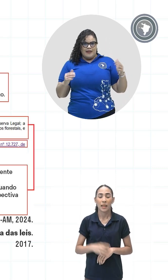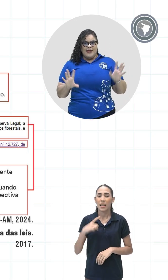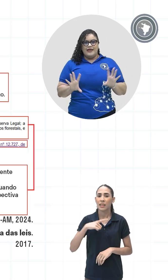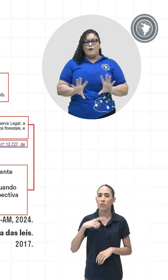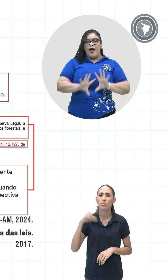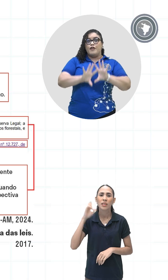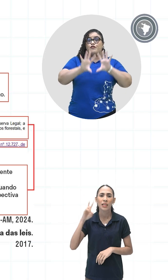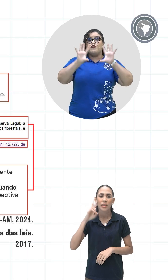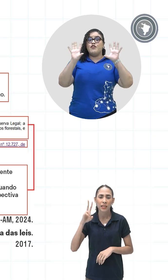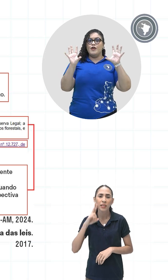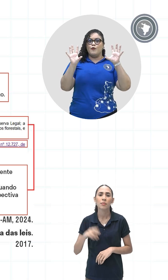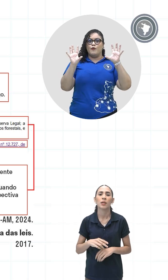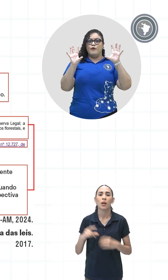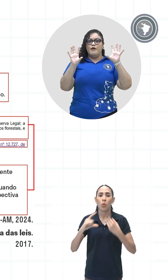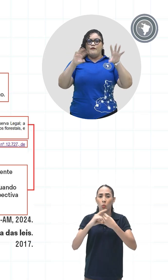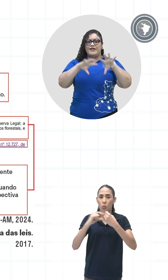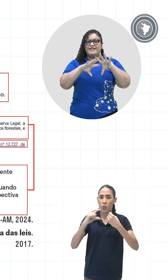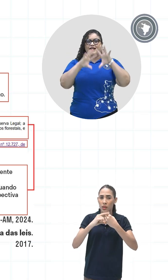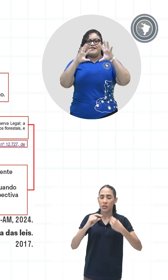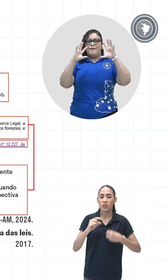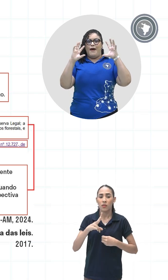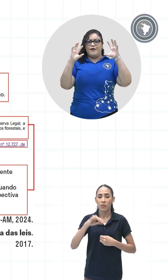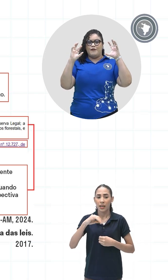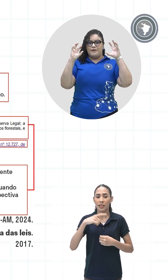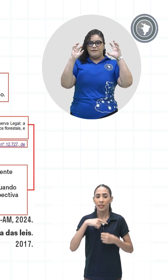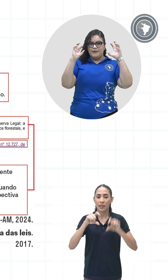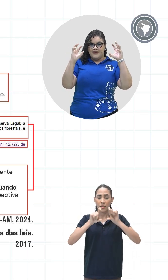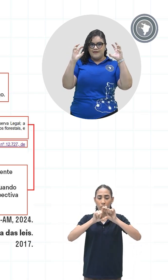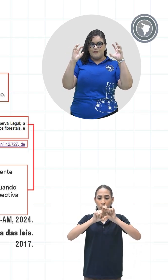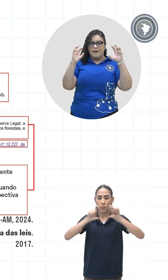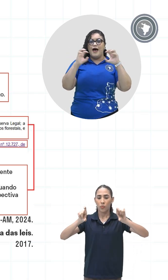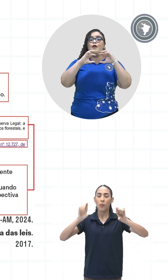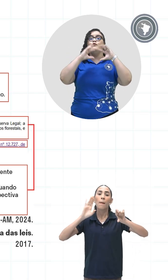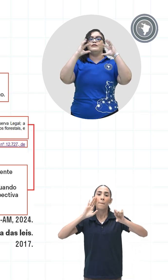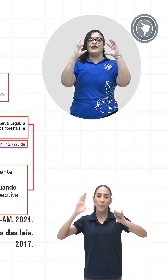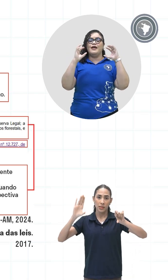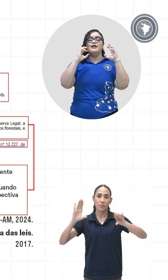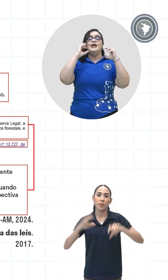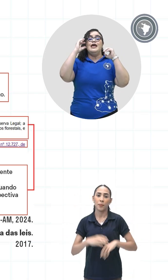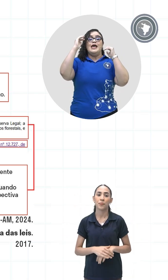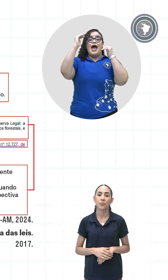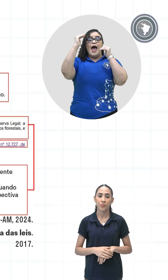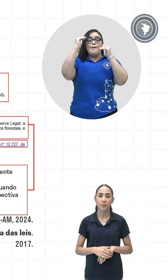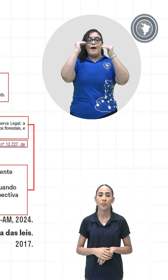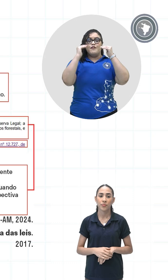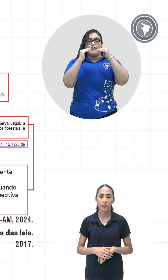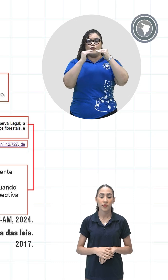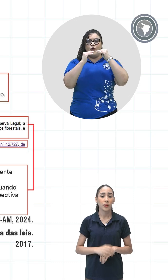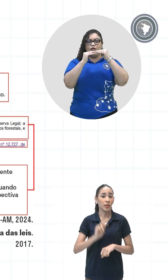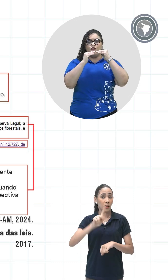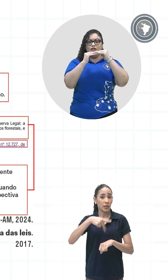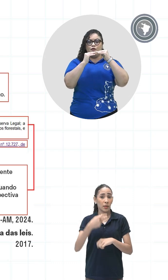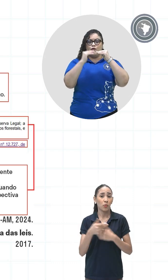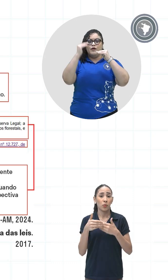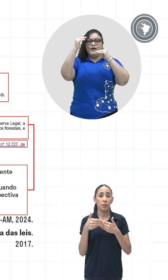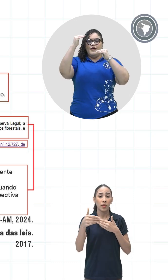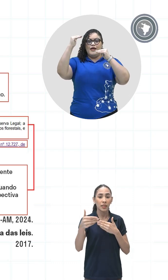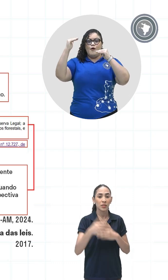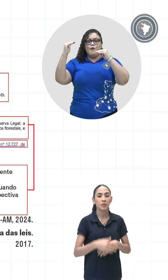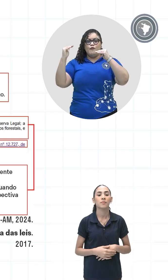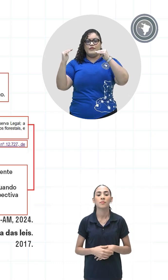lembra que eu falei que o artigo vai ser essa parte principal, né? A partir do